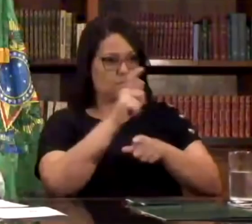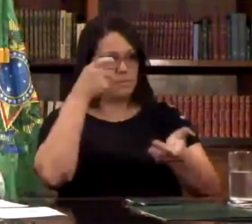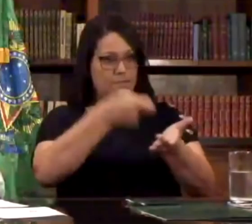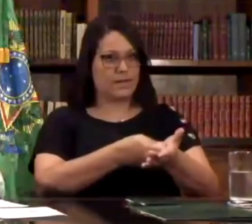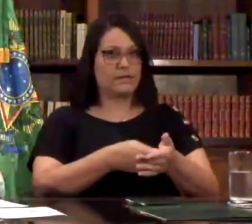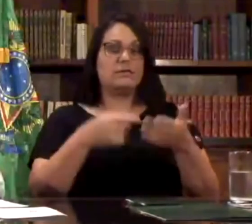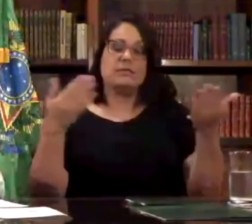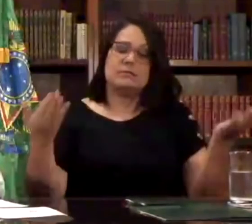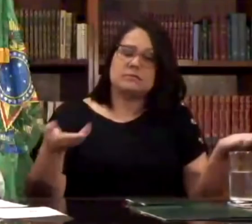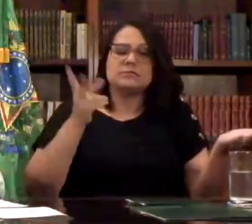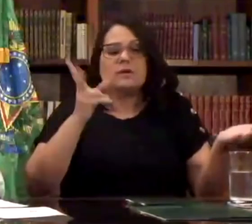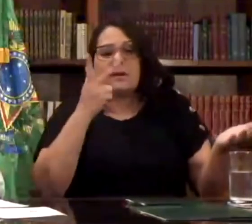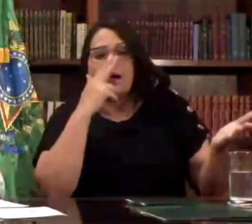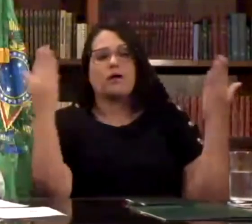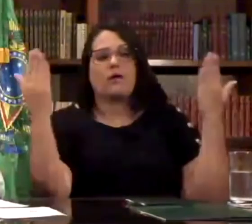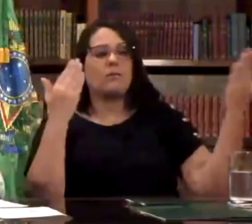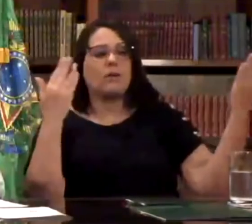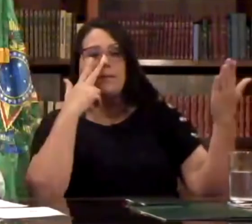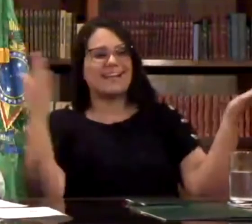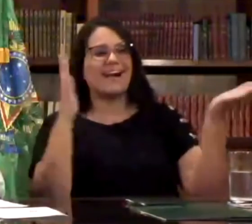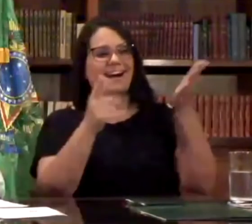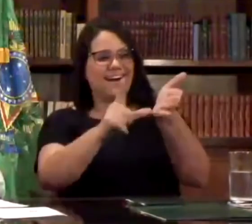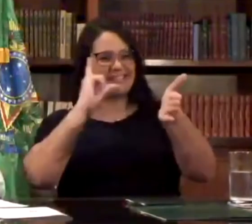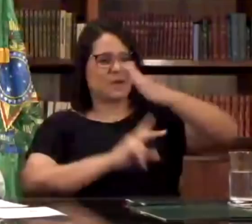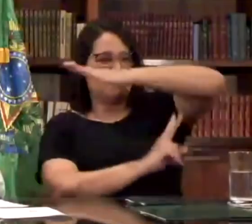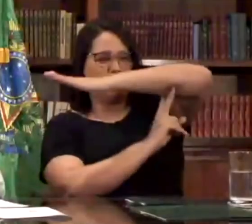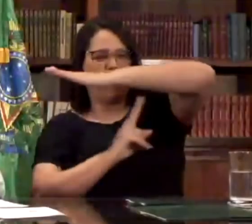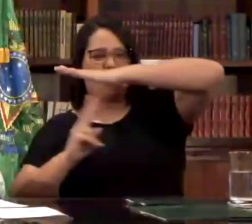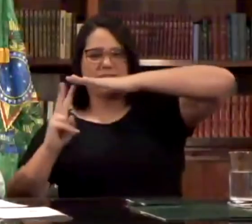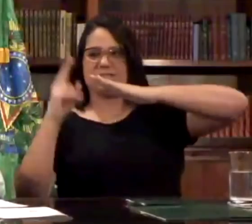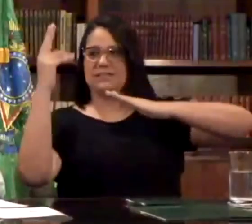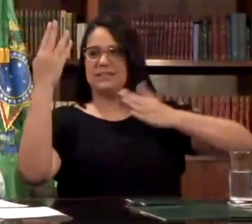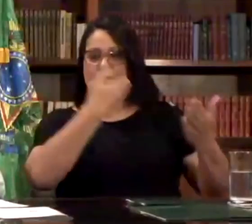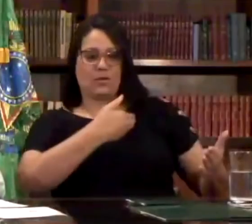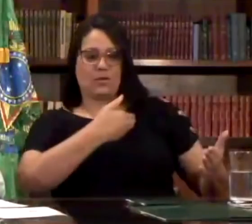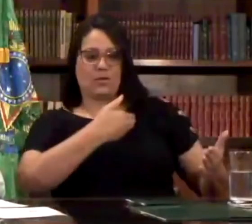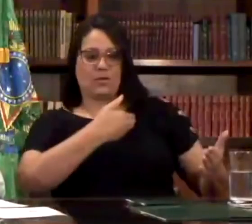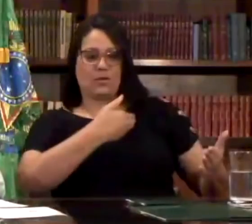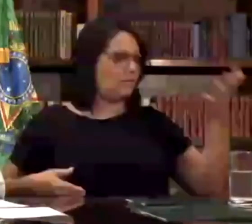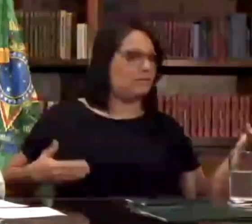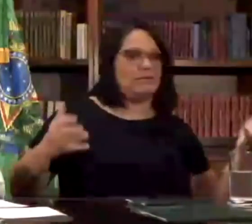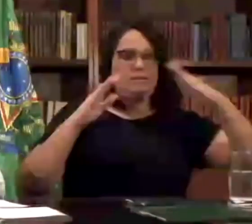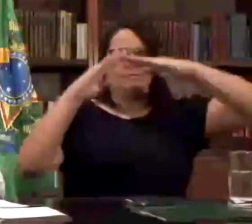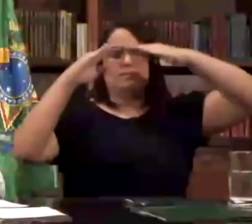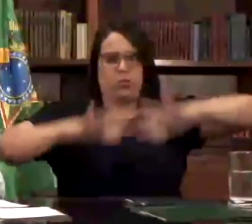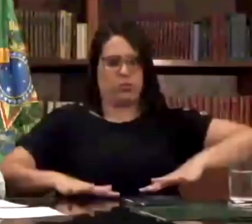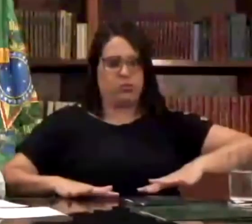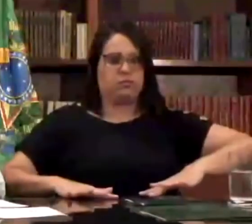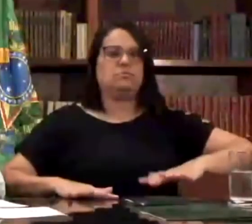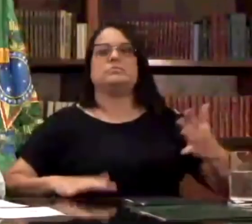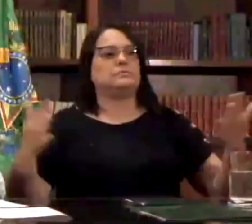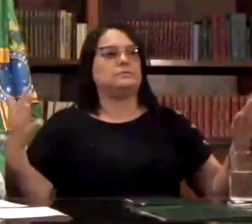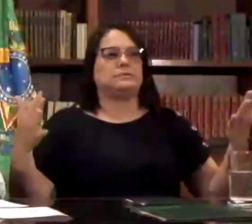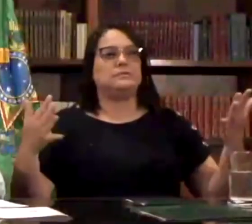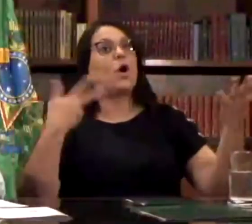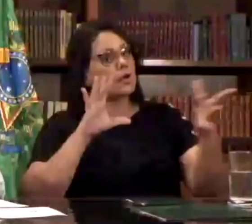dizer, é uma ponte que uma enxurrada levou embora e o governo agora está com essa ponte virtual, que custa caro para todos